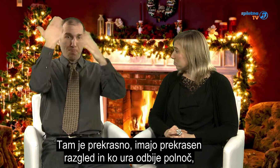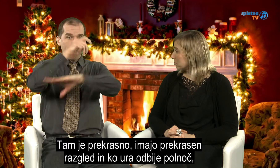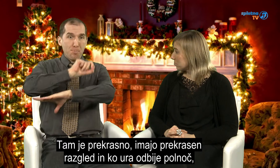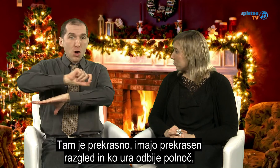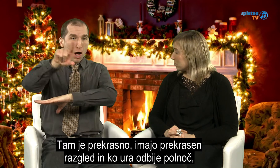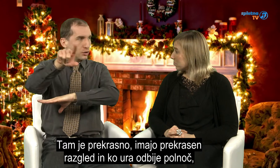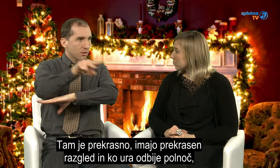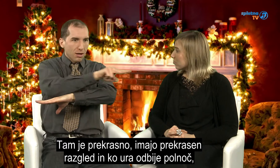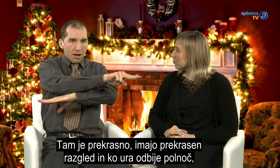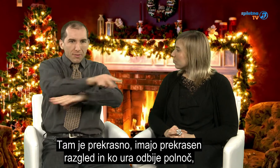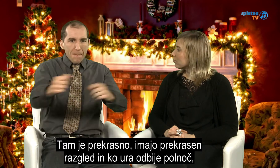mestu.